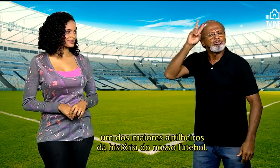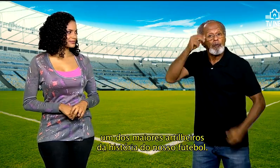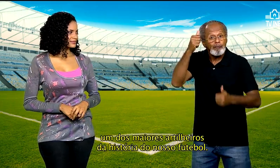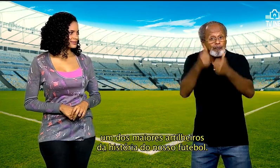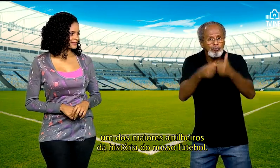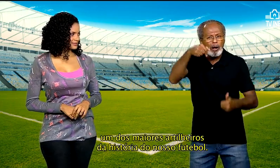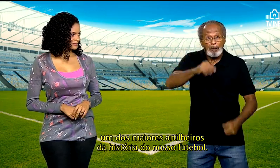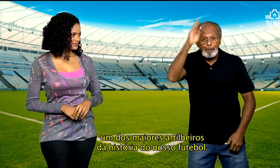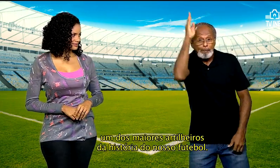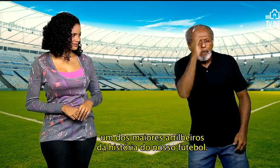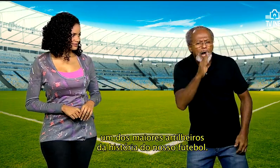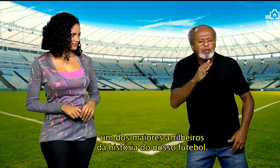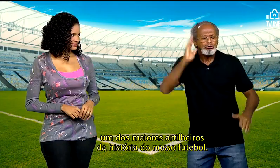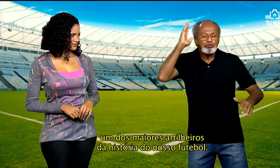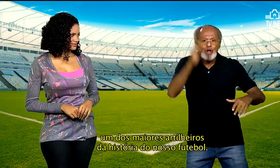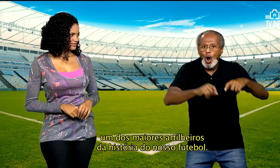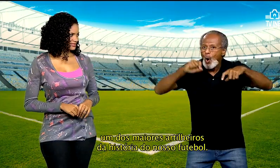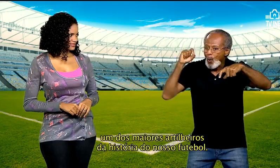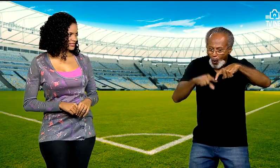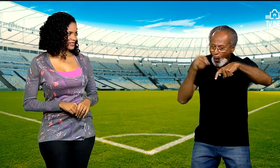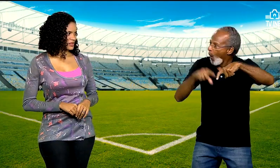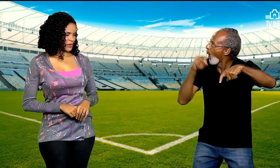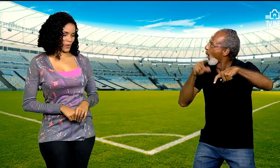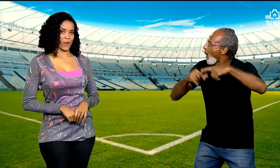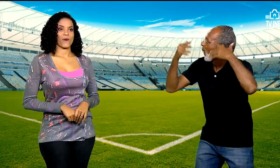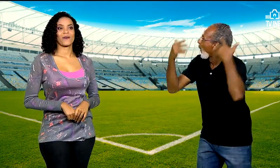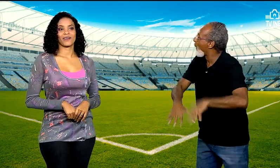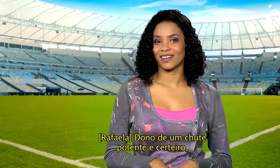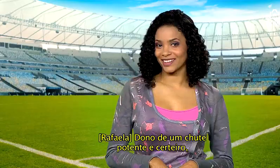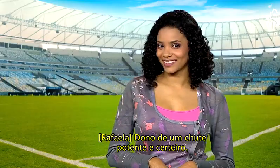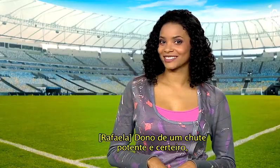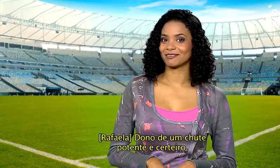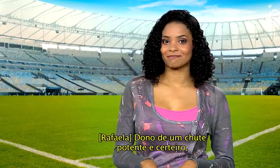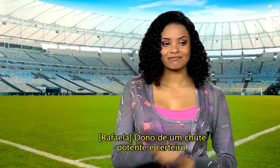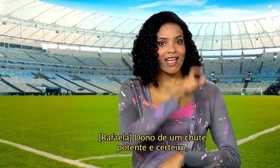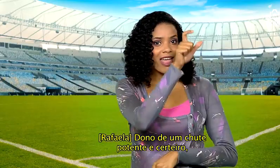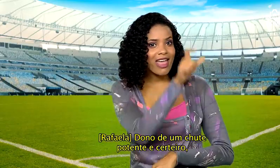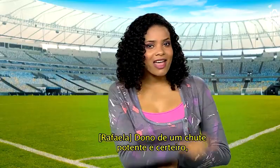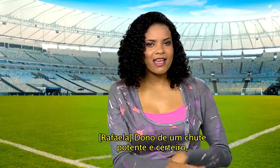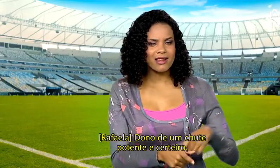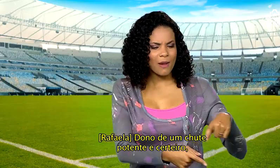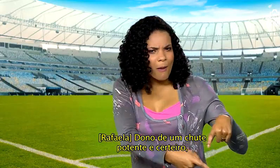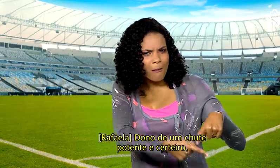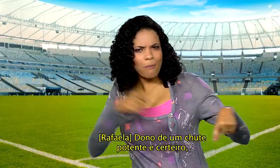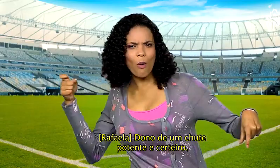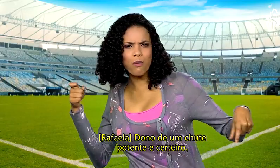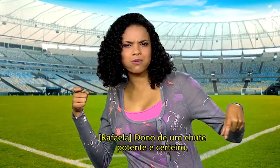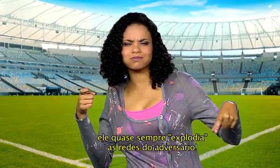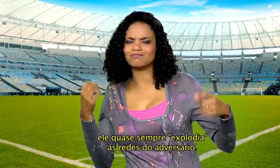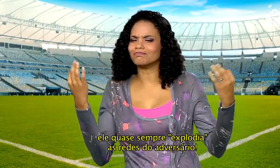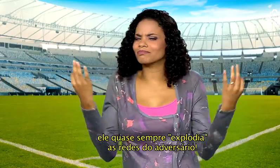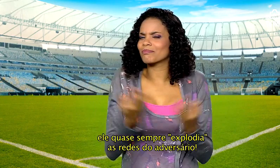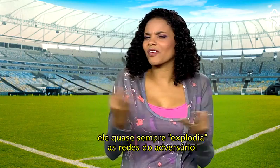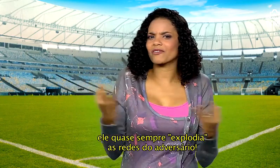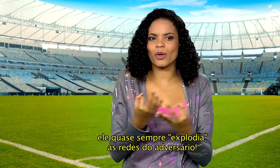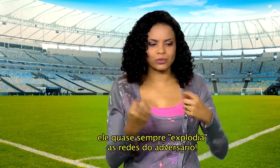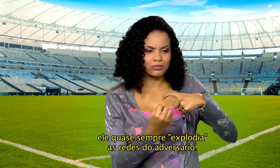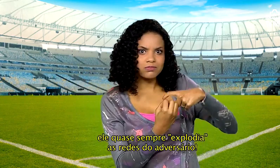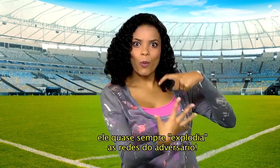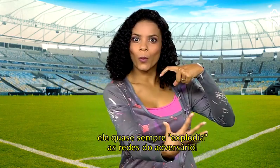artilheiros da história do nosso futebol. Dono de um chute potente e certeiro, ele quase sempre explodia